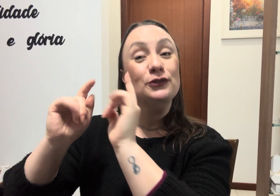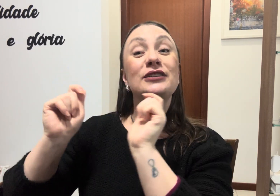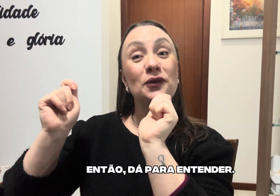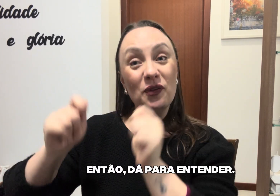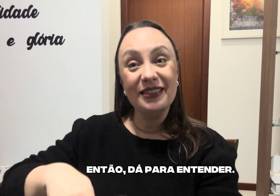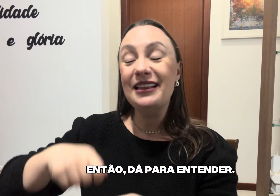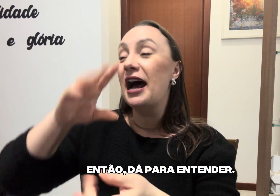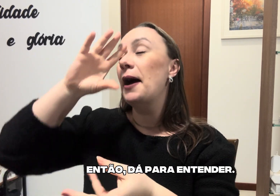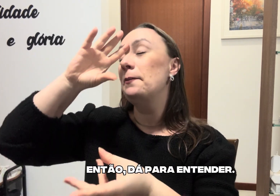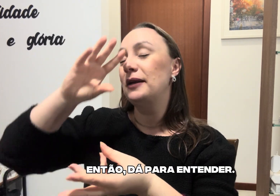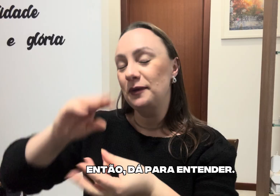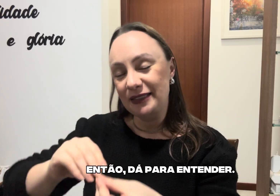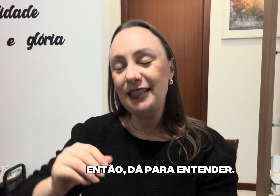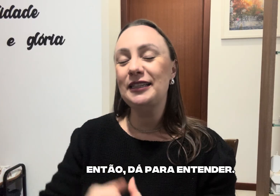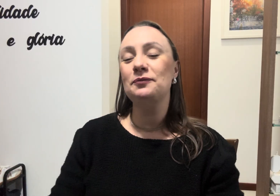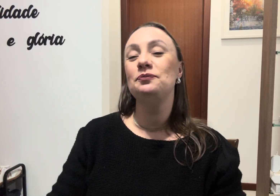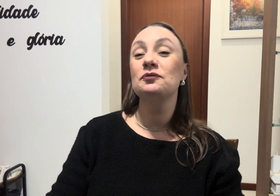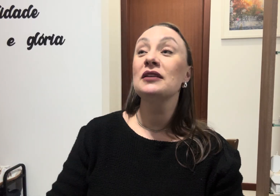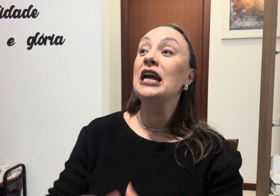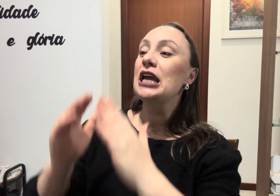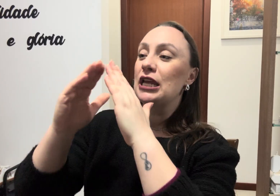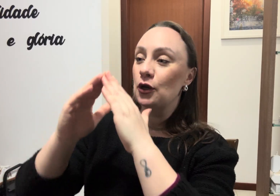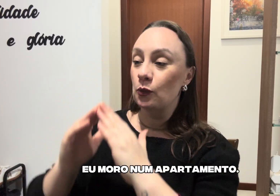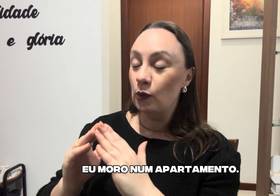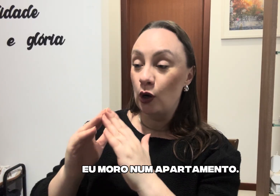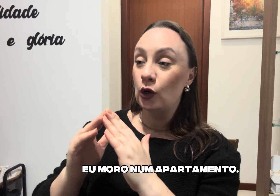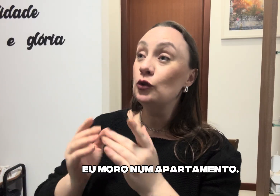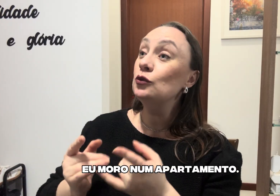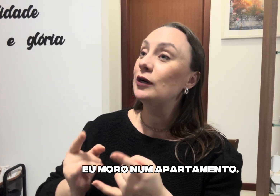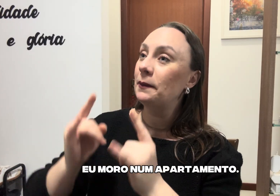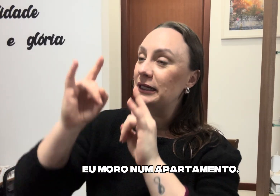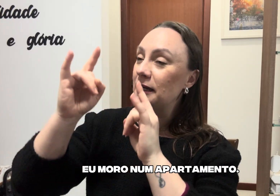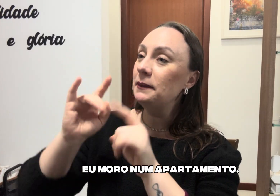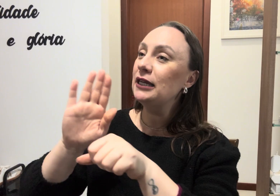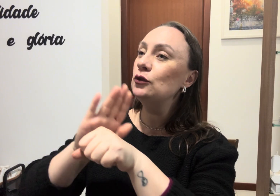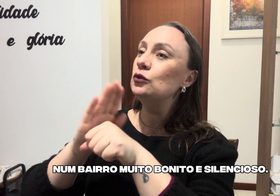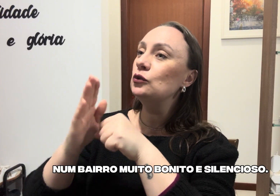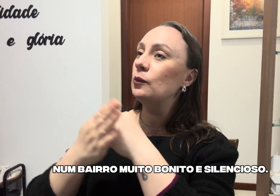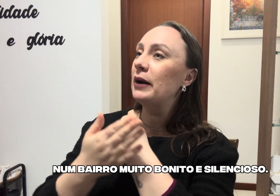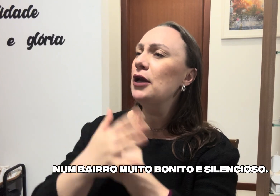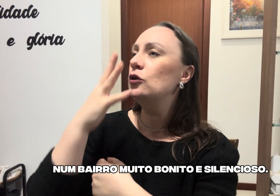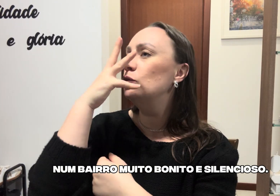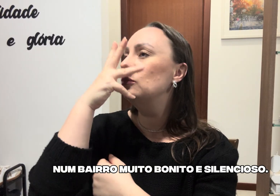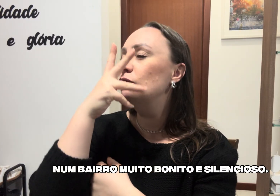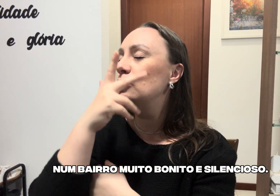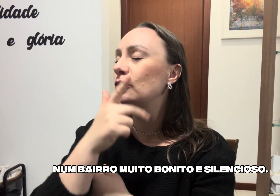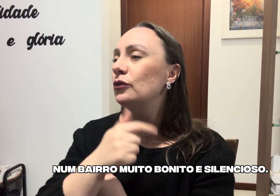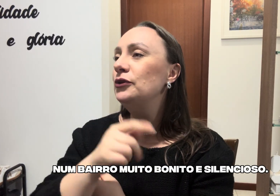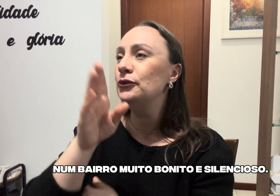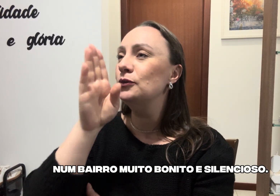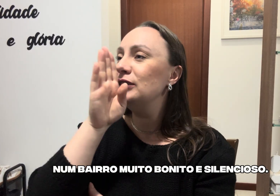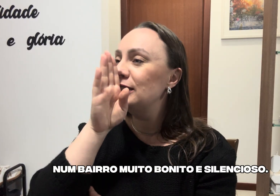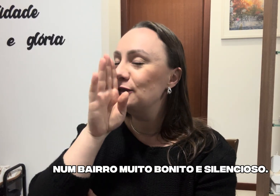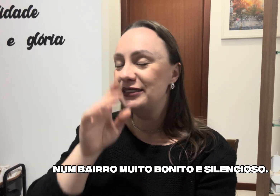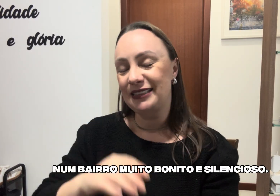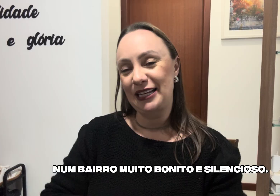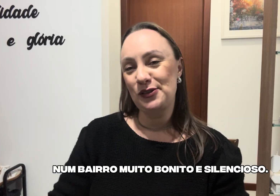Então dá para entender. Eu moro num apartamento num bairro muito bonito e